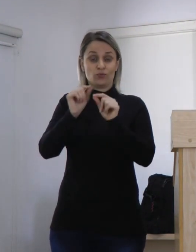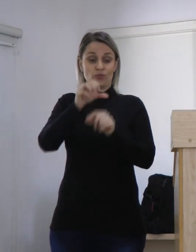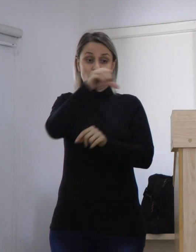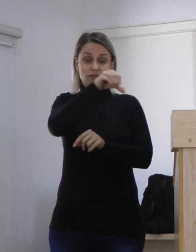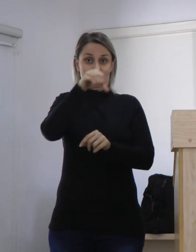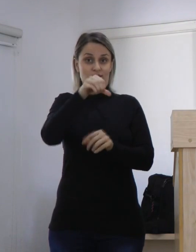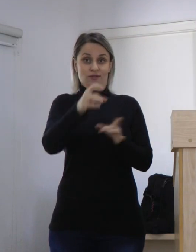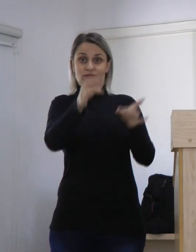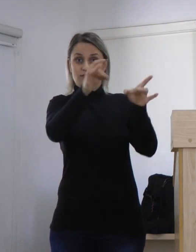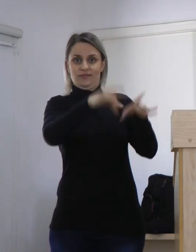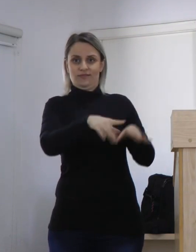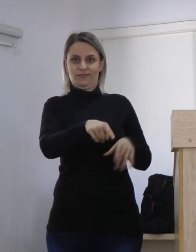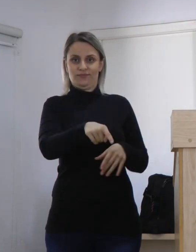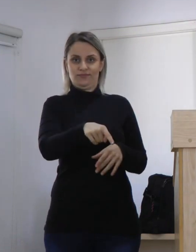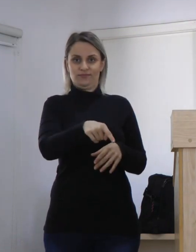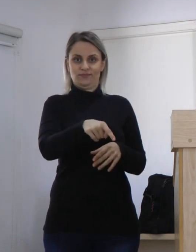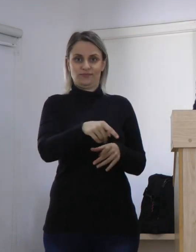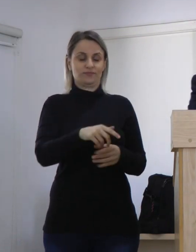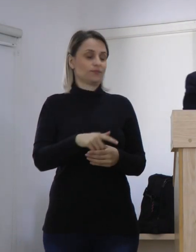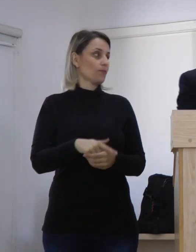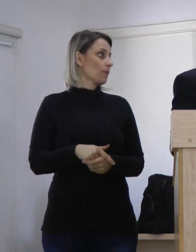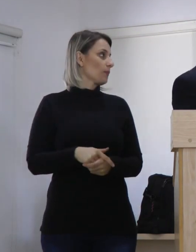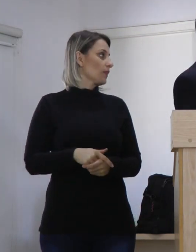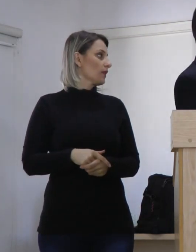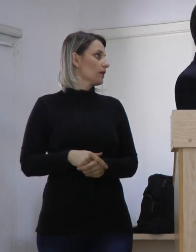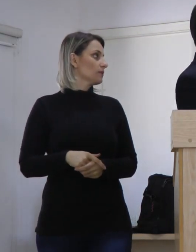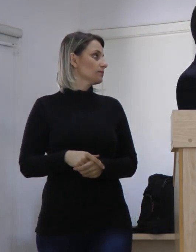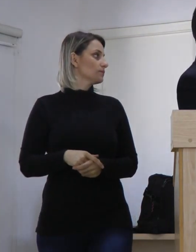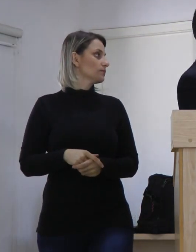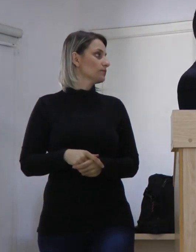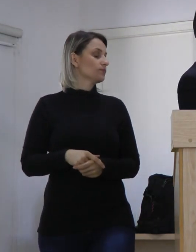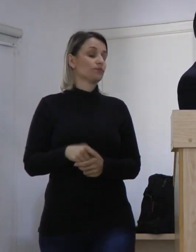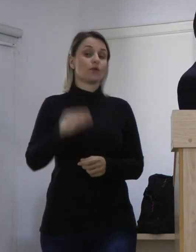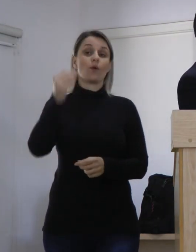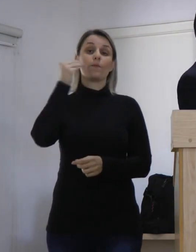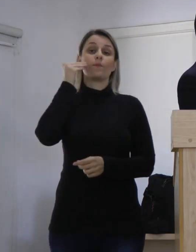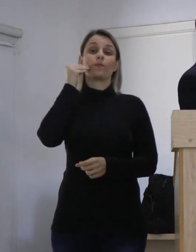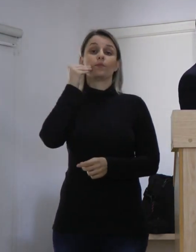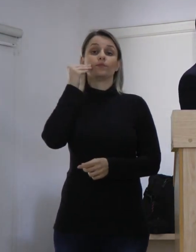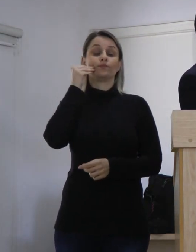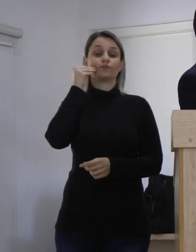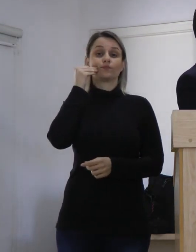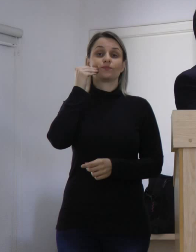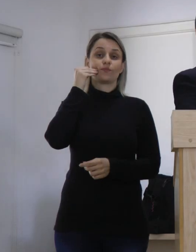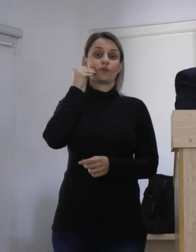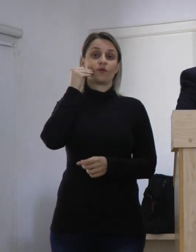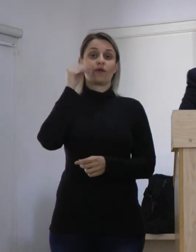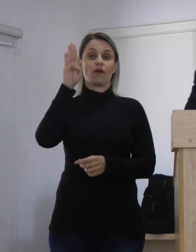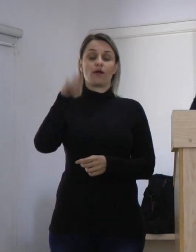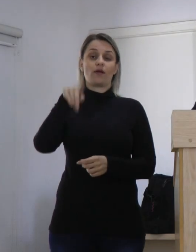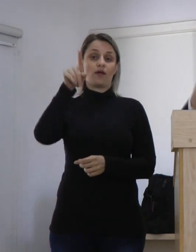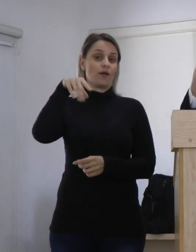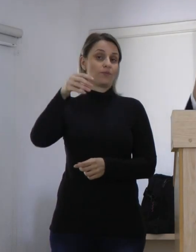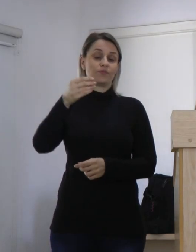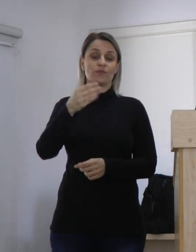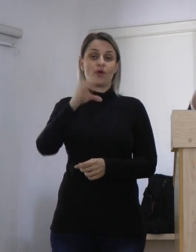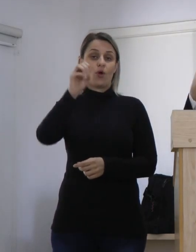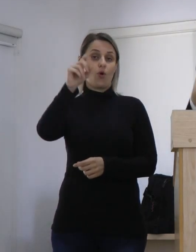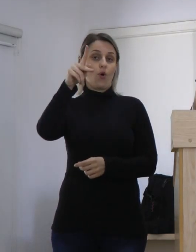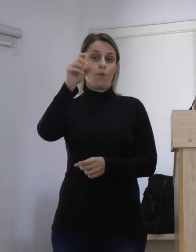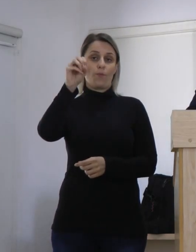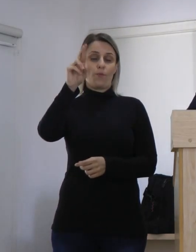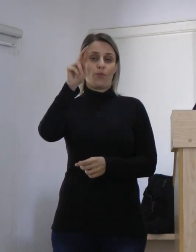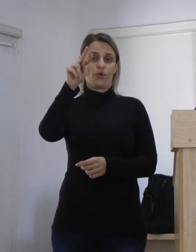olha que doutrina fantástica, não é? Provas são oportunidades. Transtornos sexuais têm explicação, têm acolhimento,